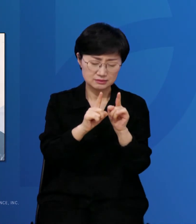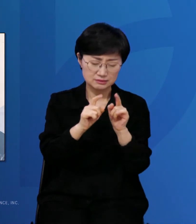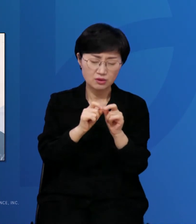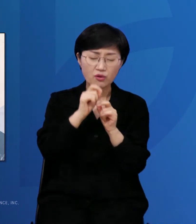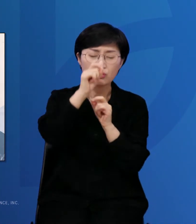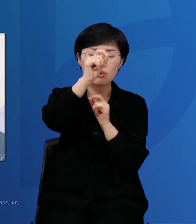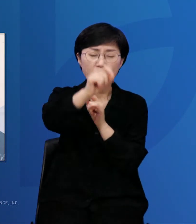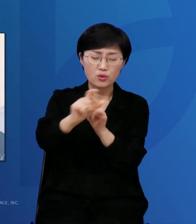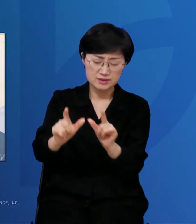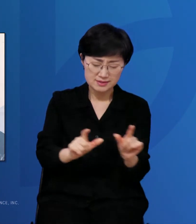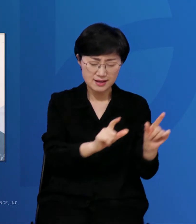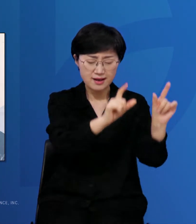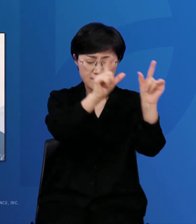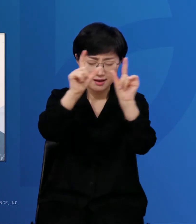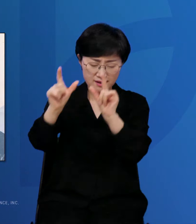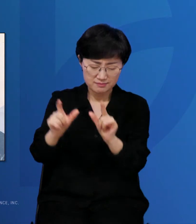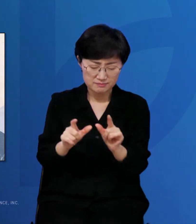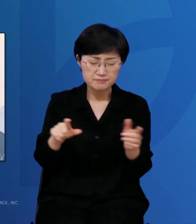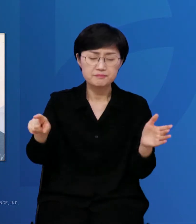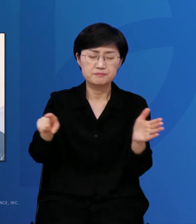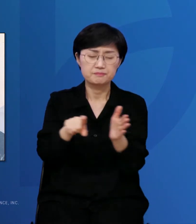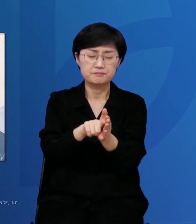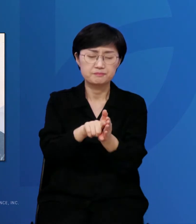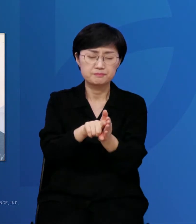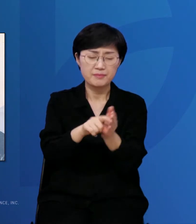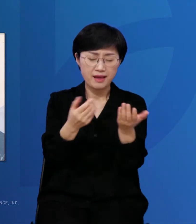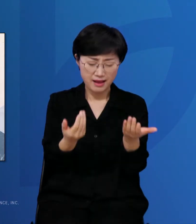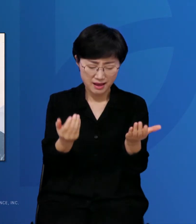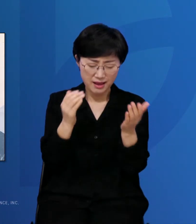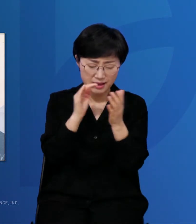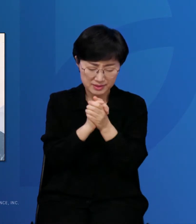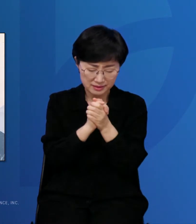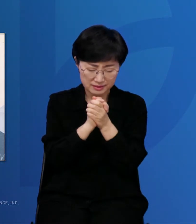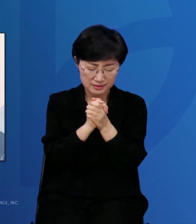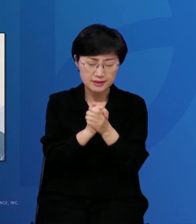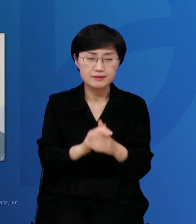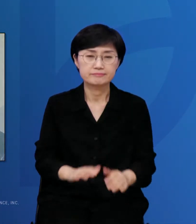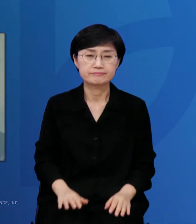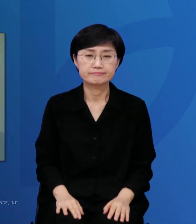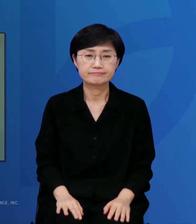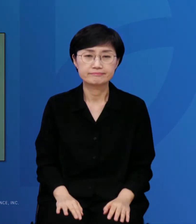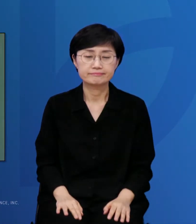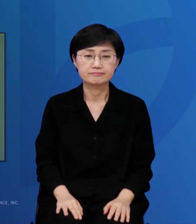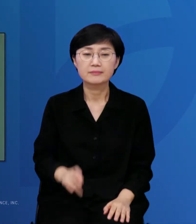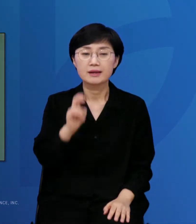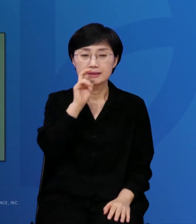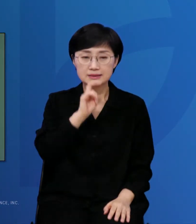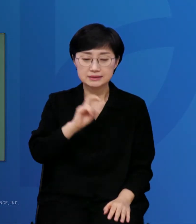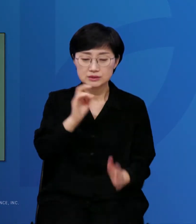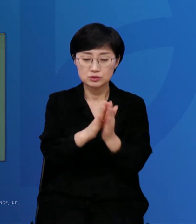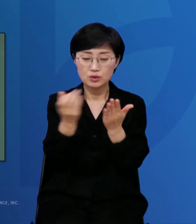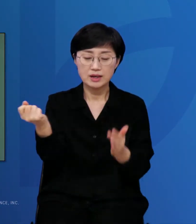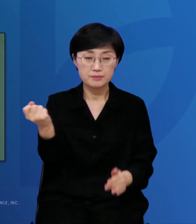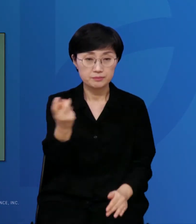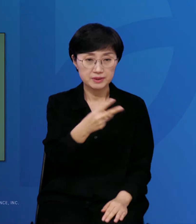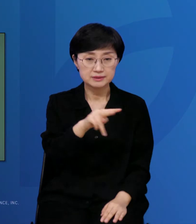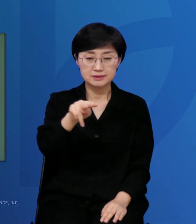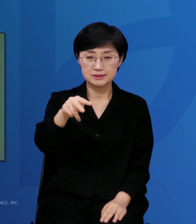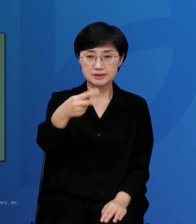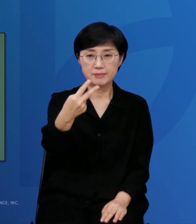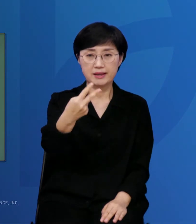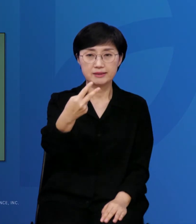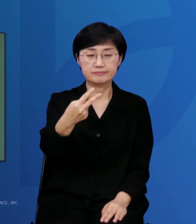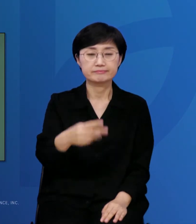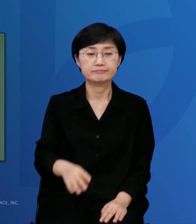사는 것과 영원히 사는 것을 믿사옵나이다. 아멘. 우리 찬송가 200장 찬양